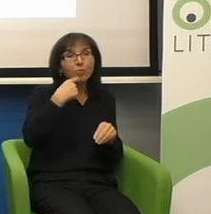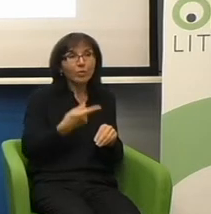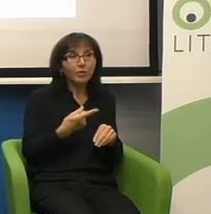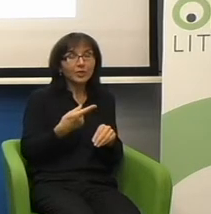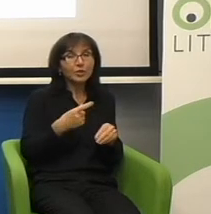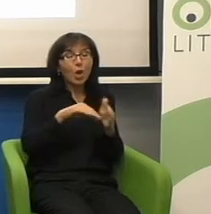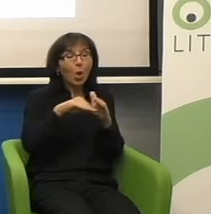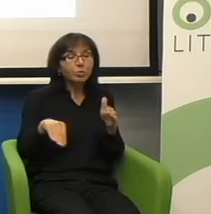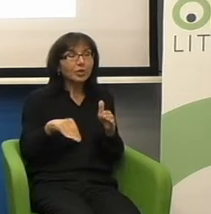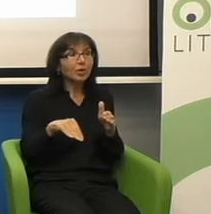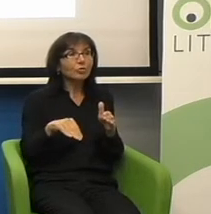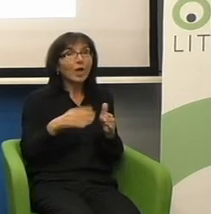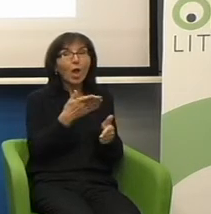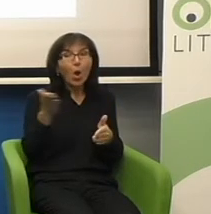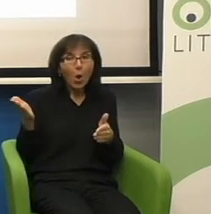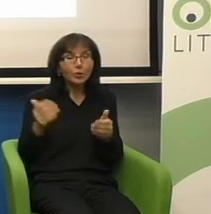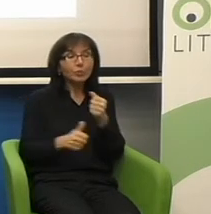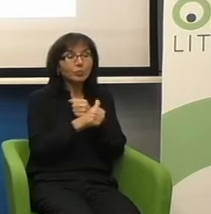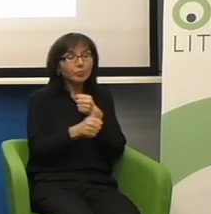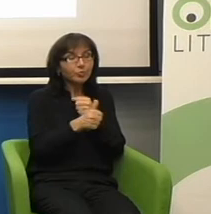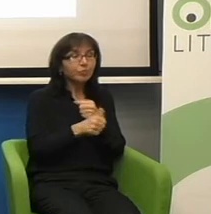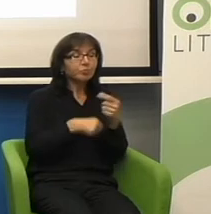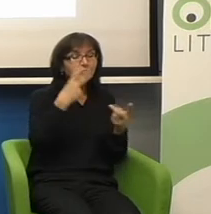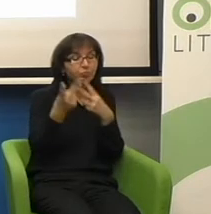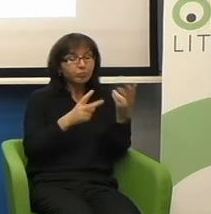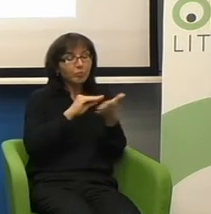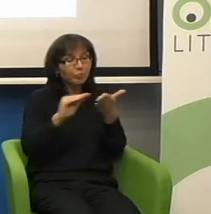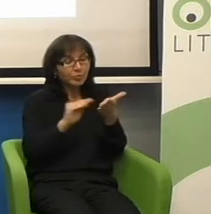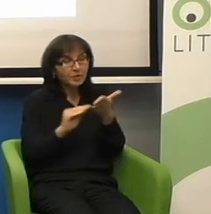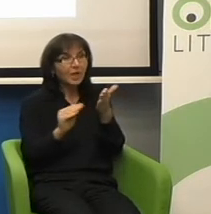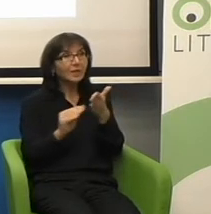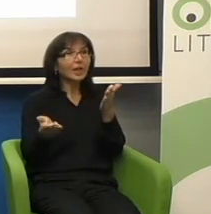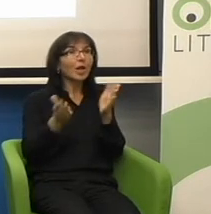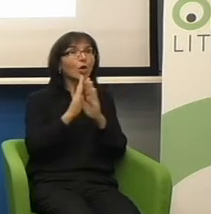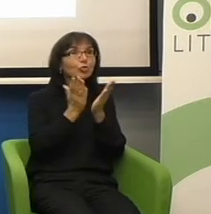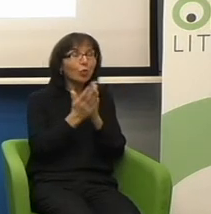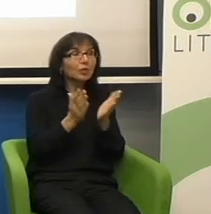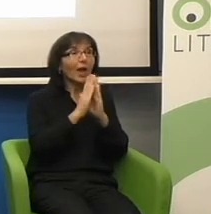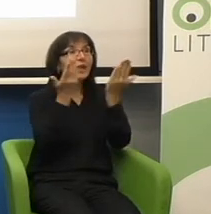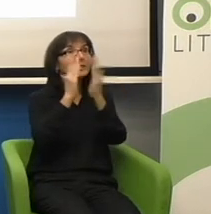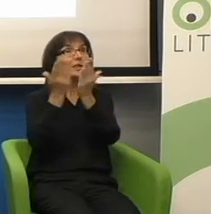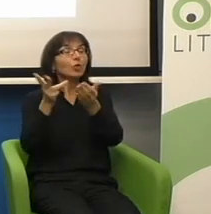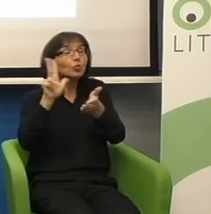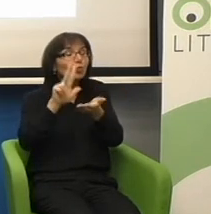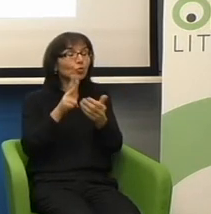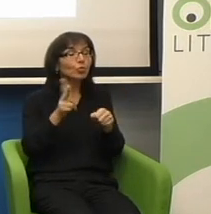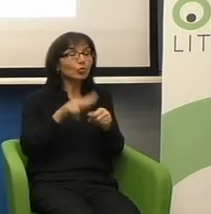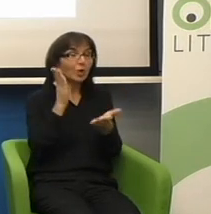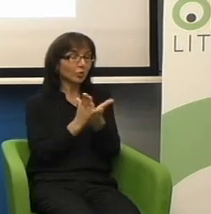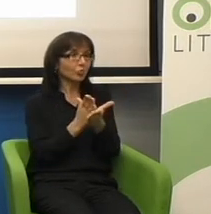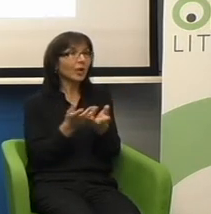oprócz tego, że my się opieramy na dokumentach, na źródłach pisanych, na książkach, na literaturze, która istnieje, na archiwach, to